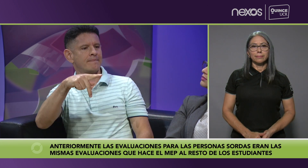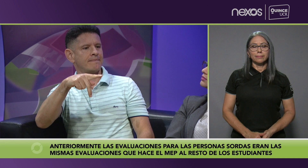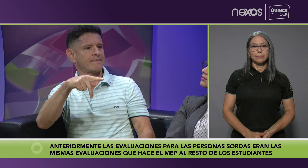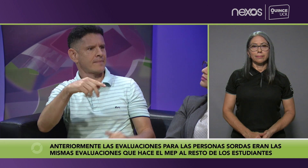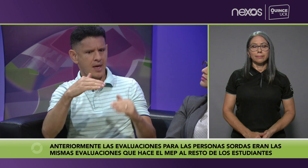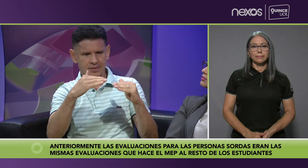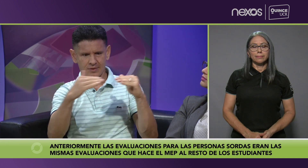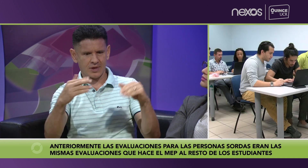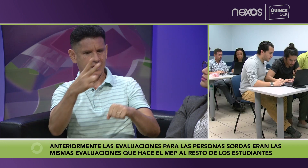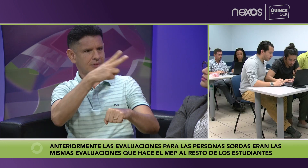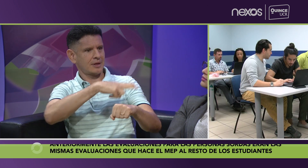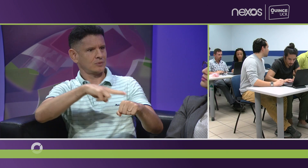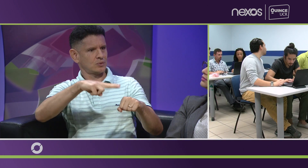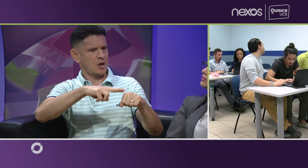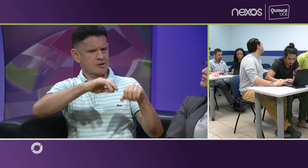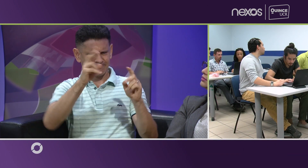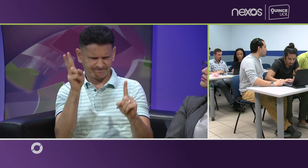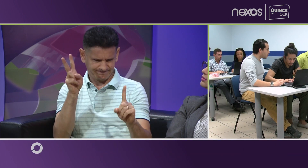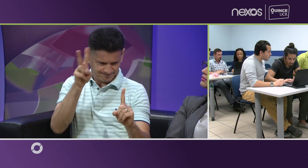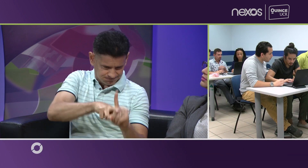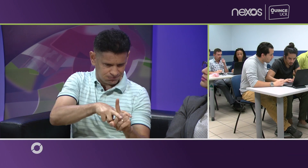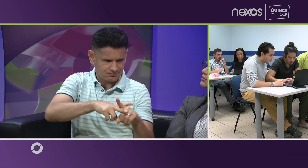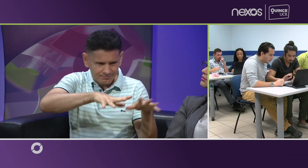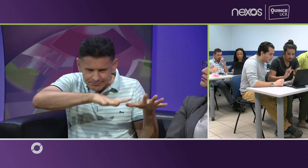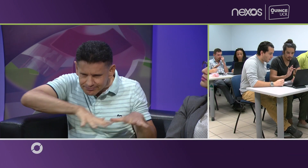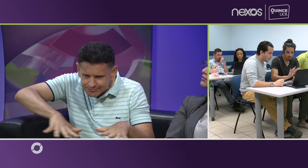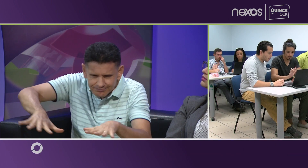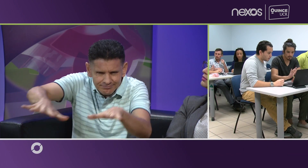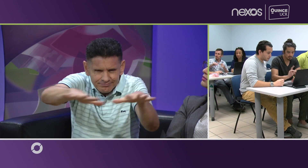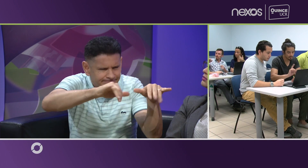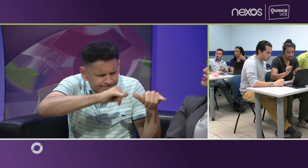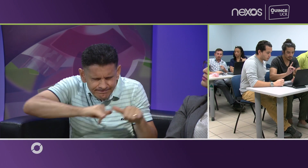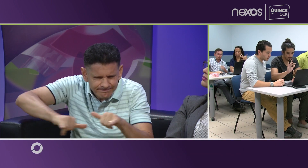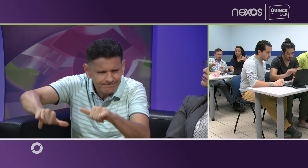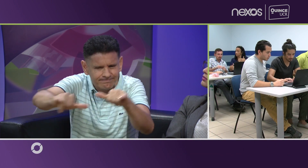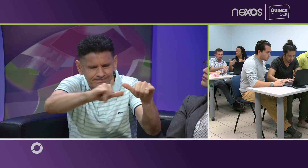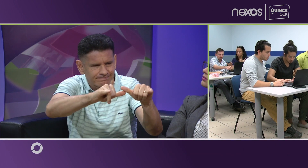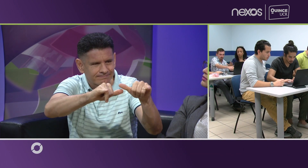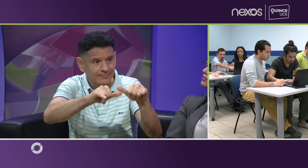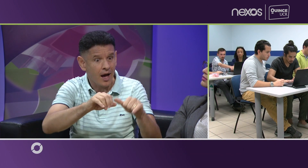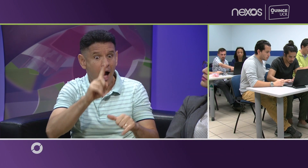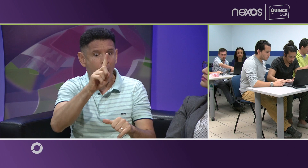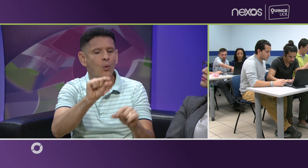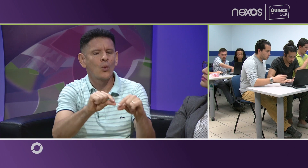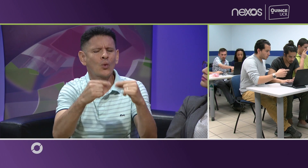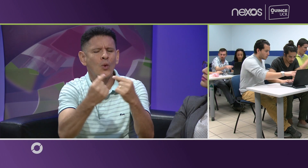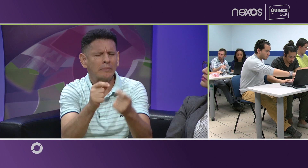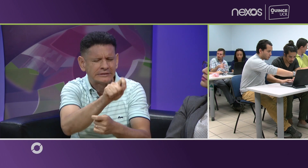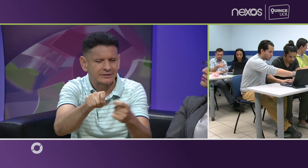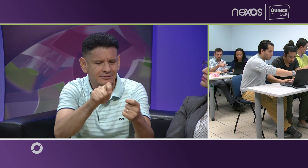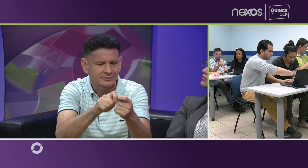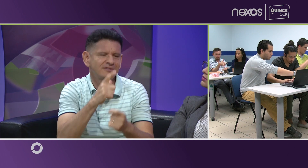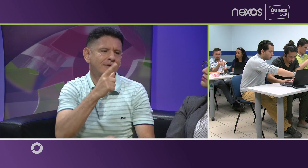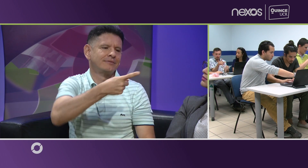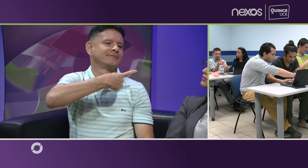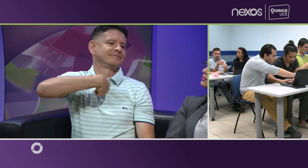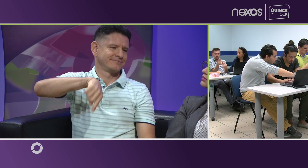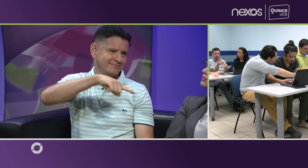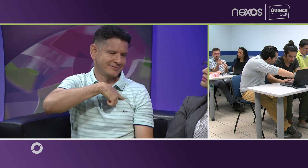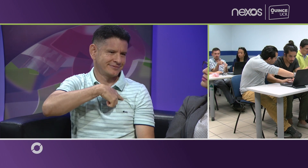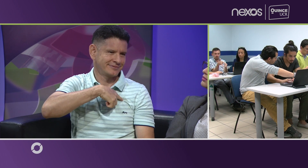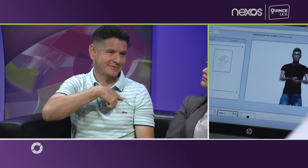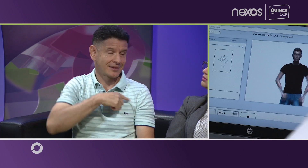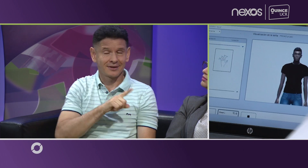MEP a nivel nacional, a los que aplica a todas las personas de forma común. Pero nosotros necesitamos